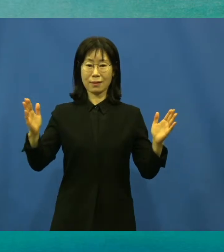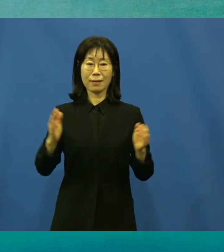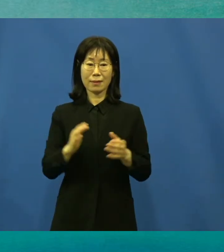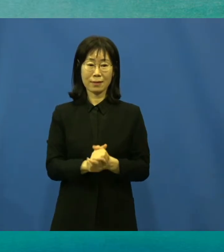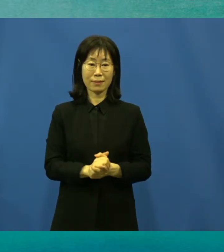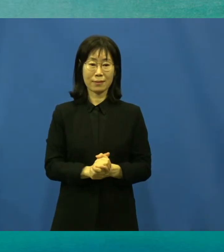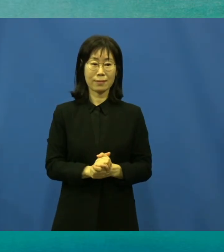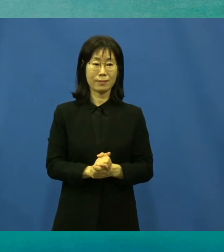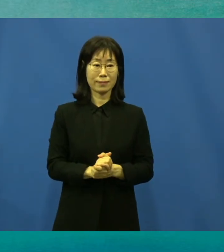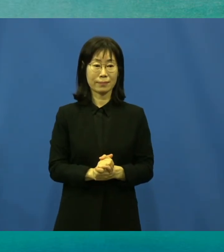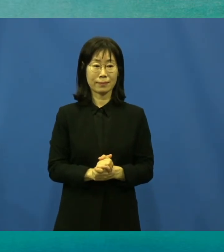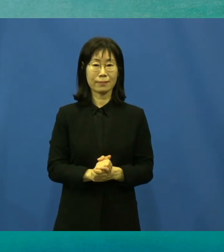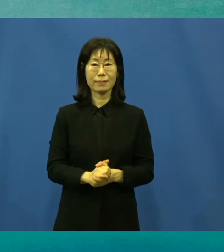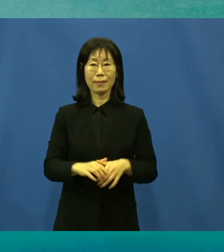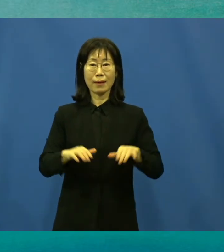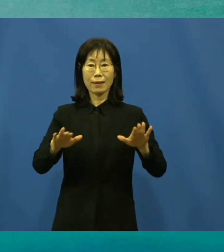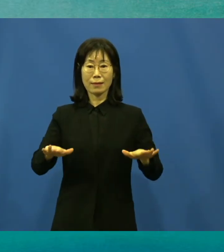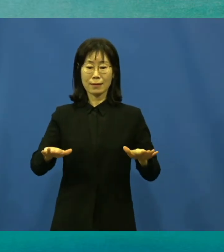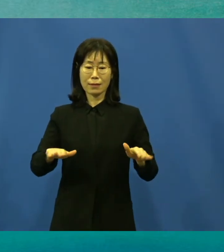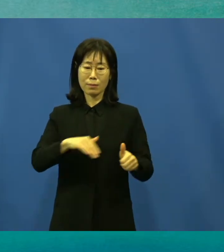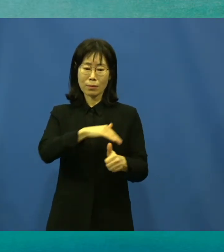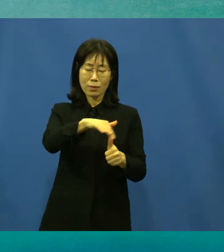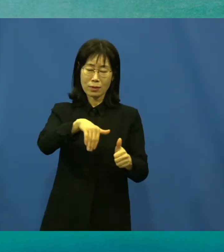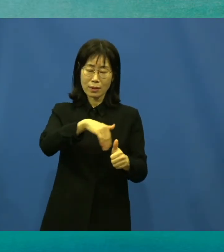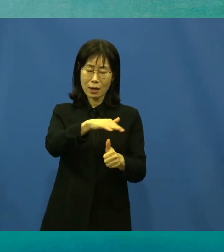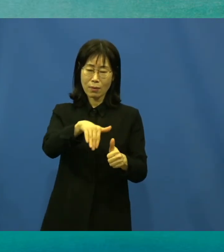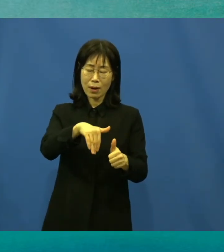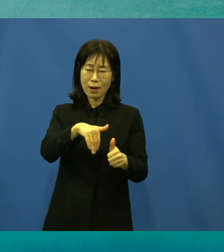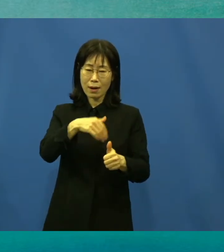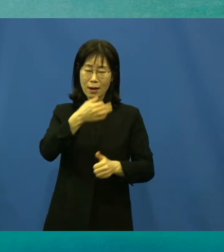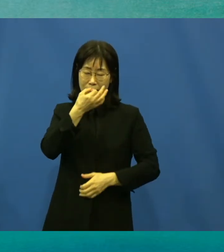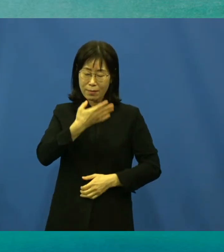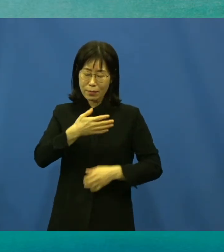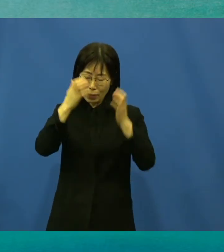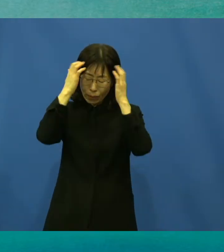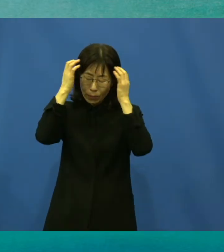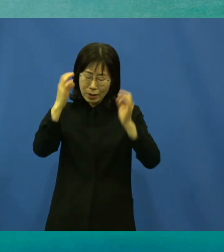여러분, 이렇게 최악의 상황에서 최고의 기도가 터져 나옵니다.